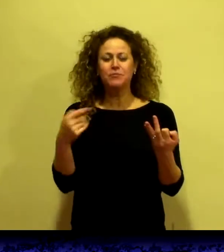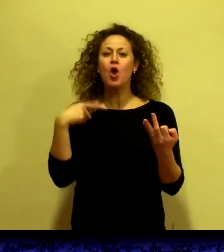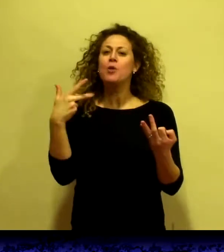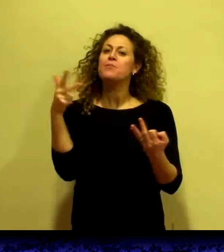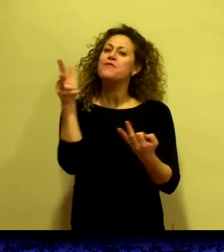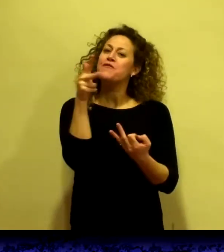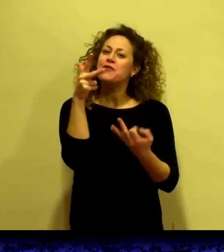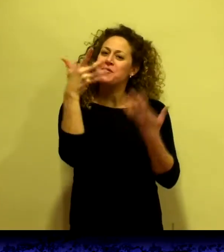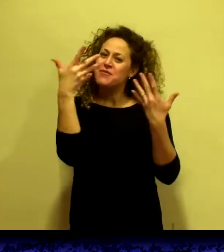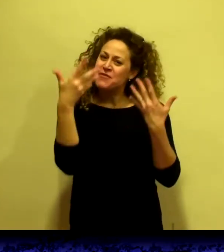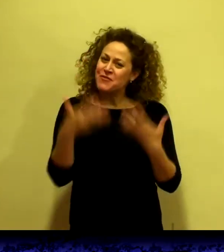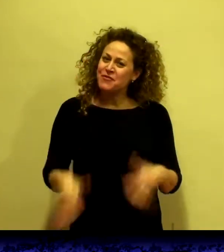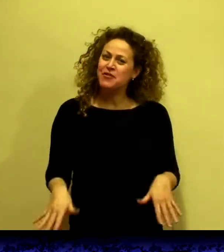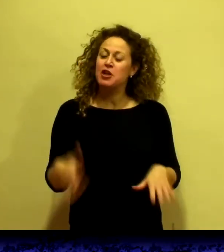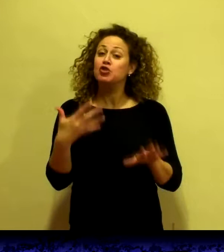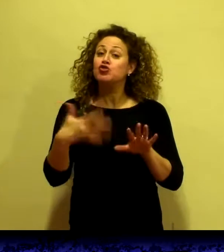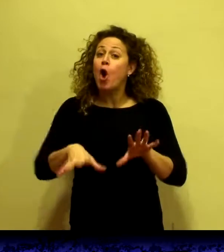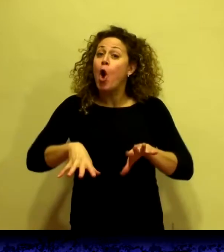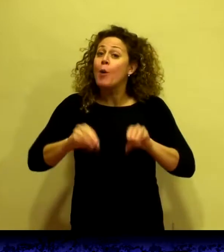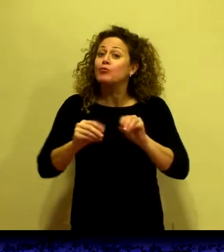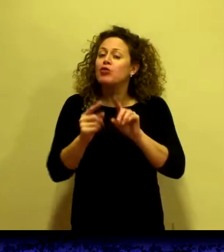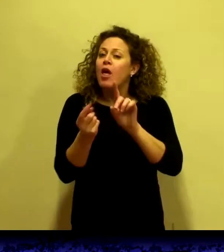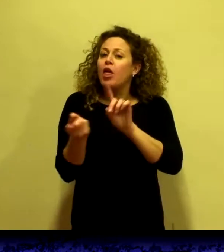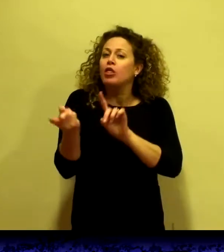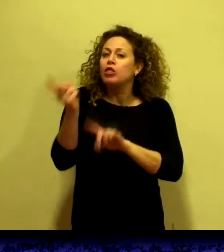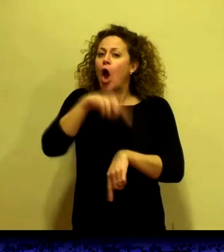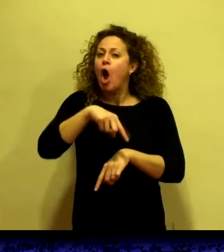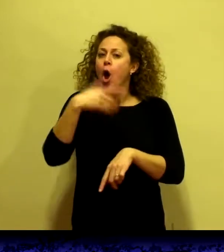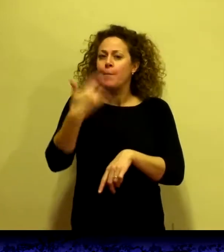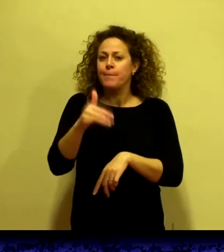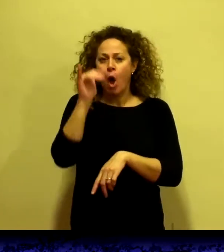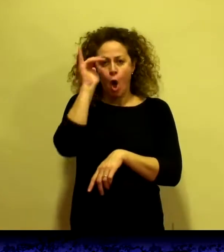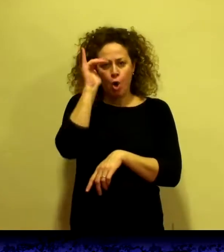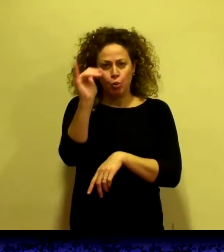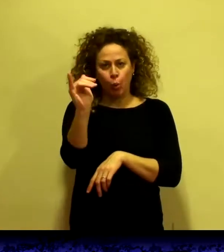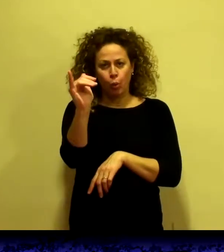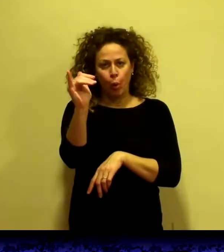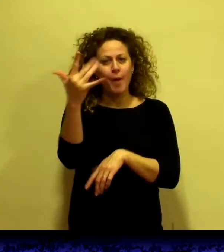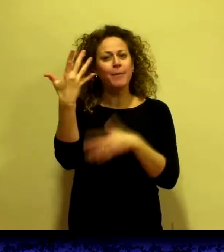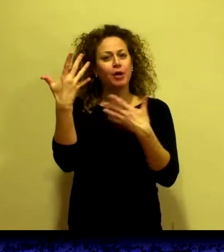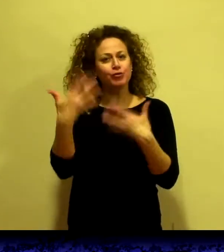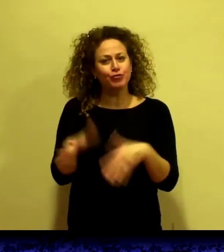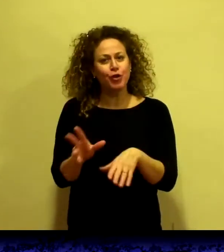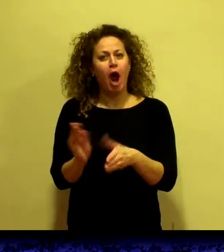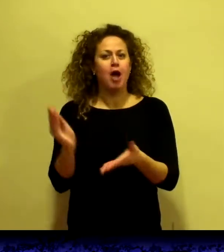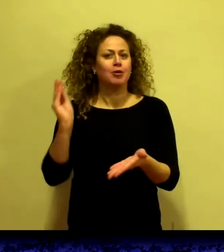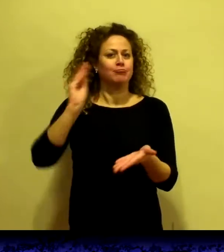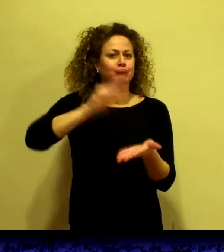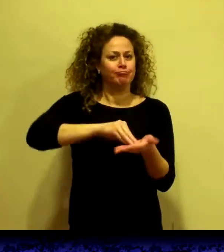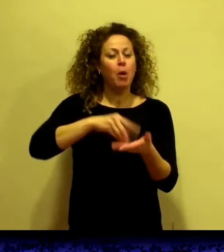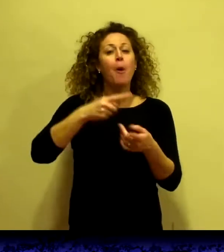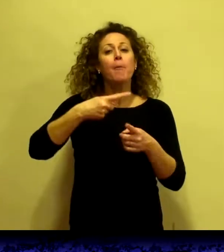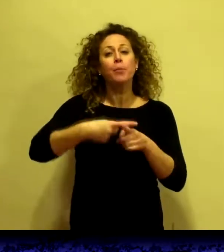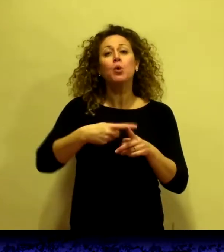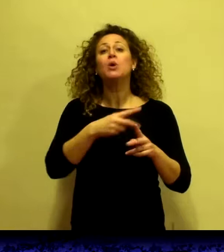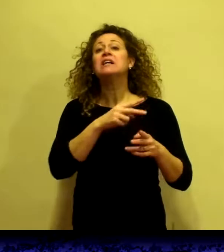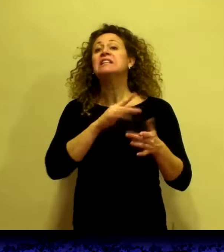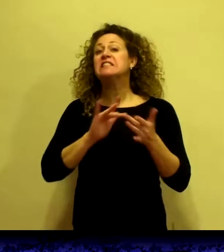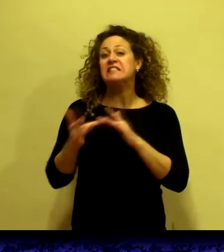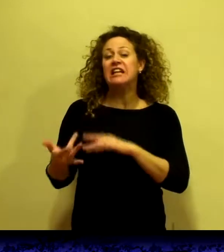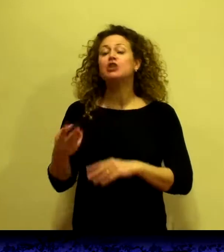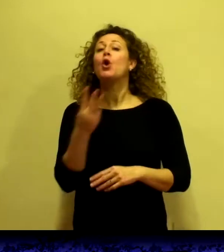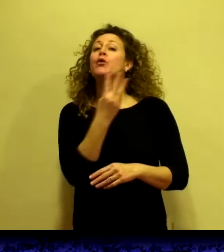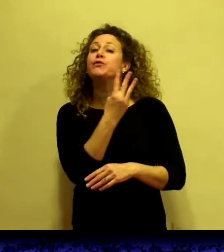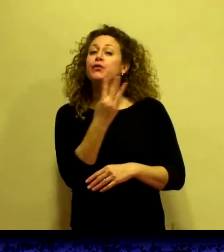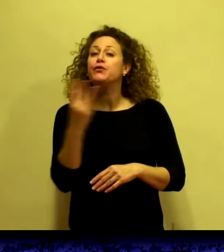già, penso, da domani sul nostro canale YouTube. E sul nostro sito che è